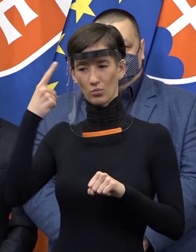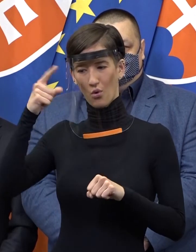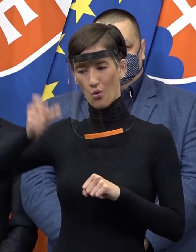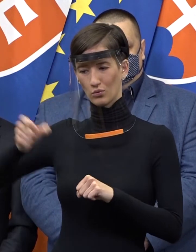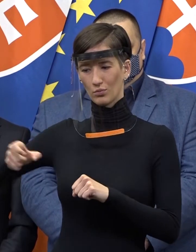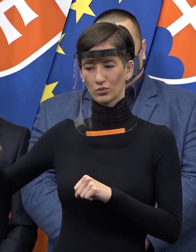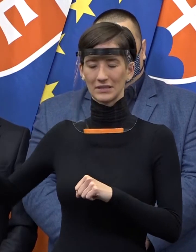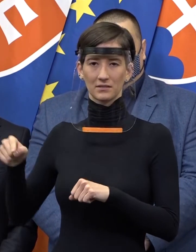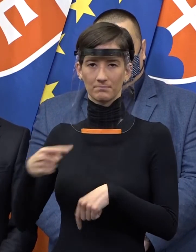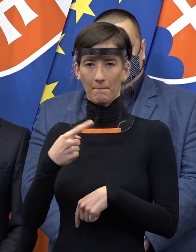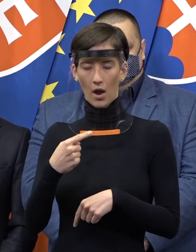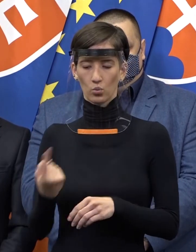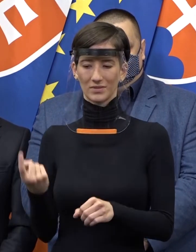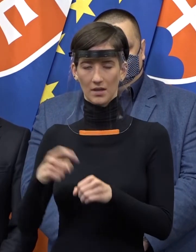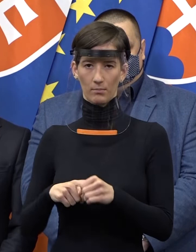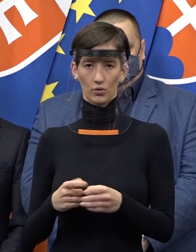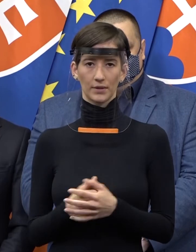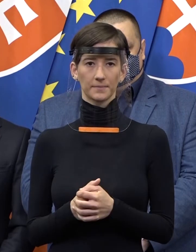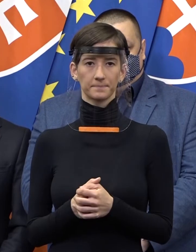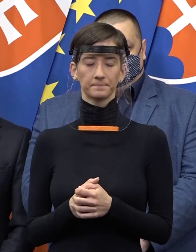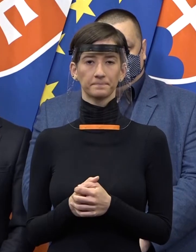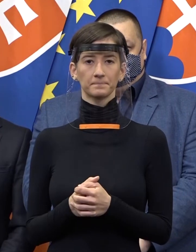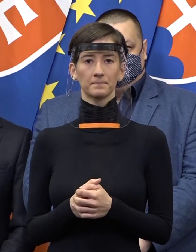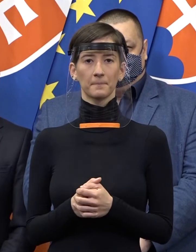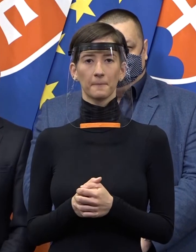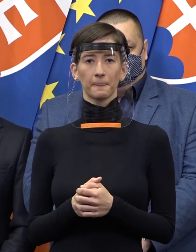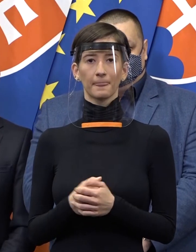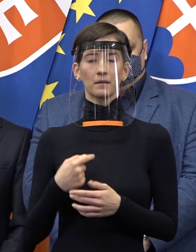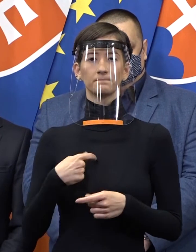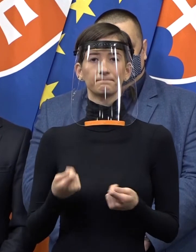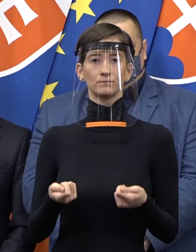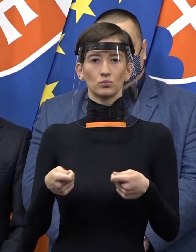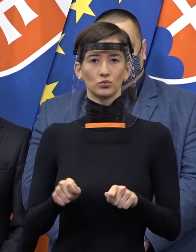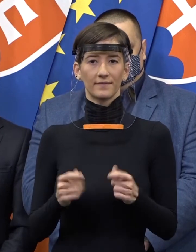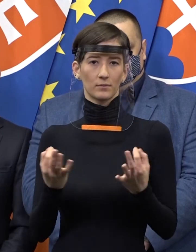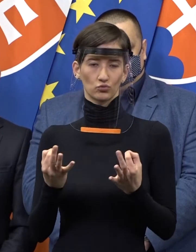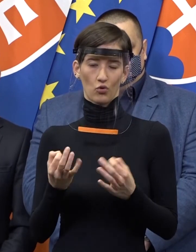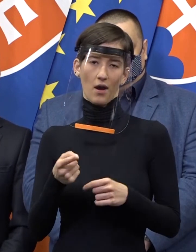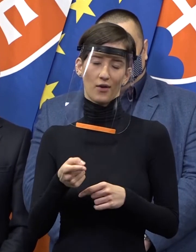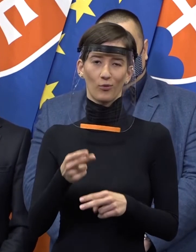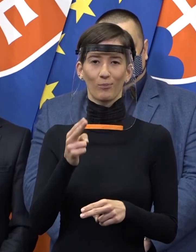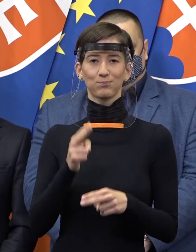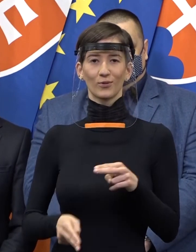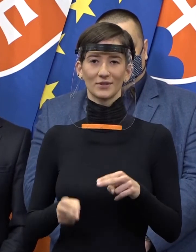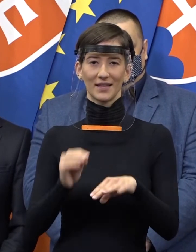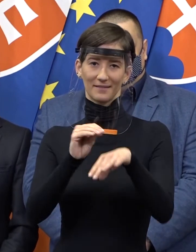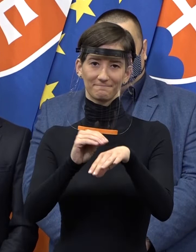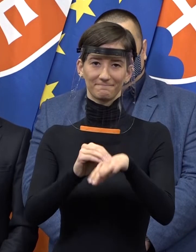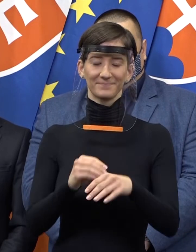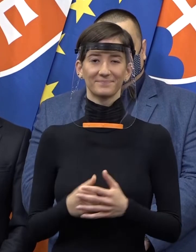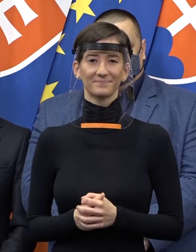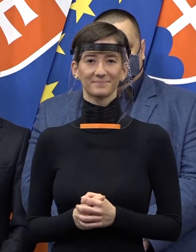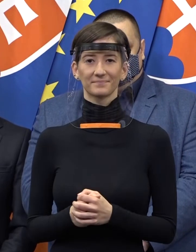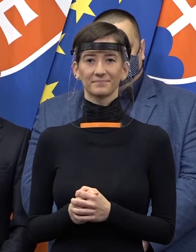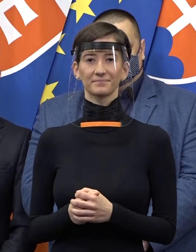aj vyššiu podporu medzi ľuďmi. Pre mňa osobne na záver, niekedy si neodpustím, to je také trošku úsmevné, že